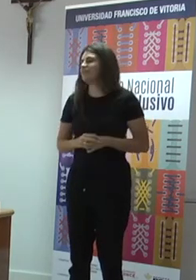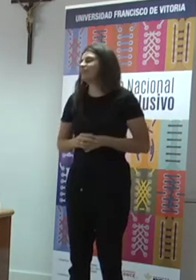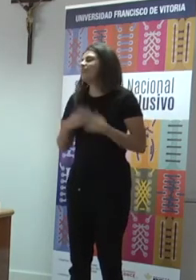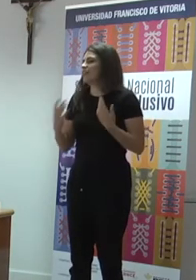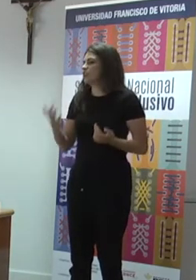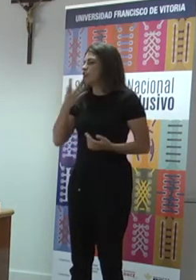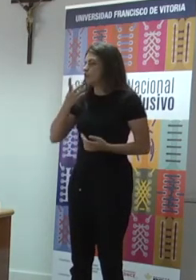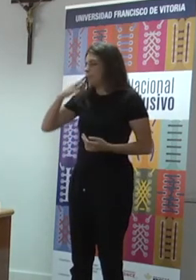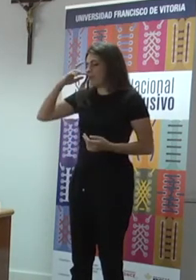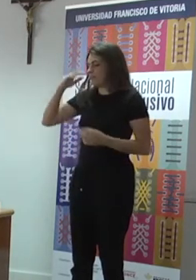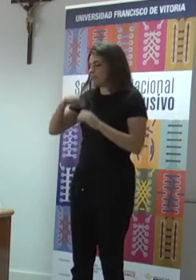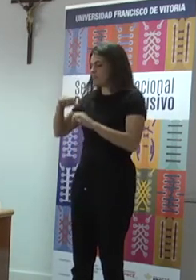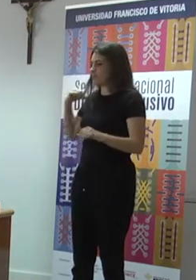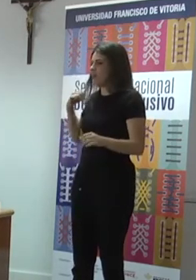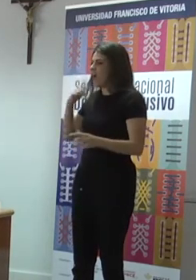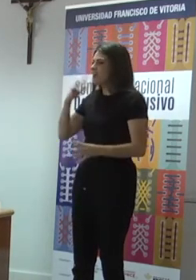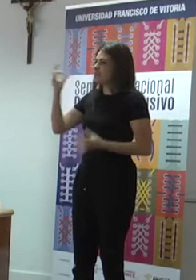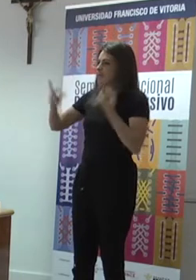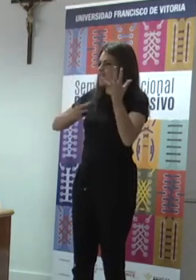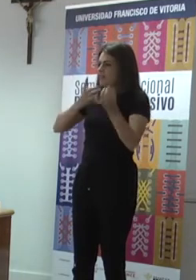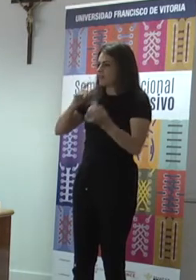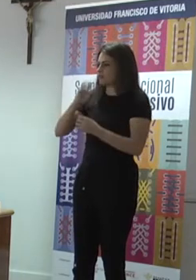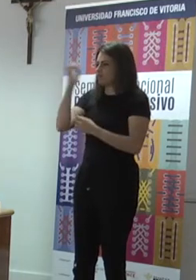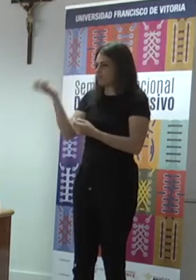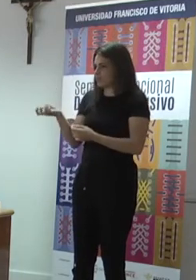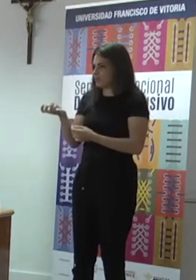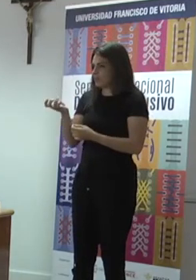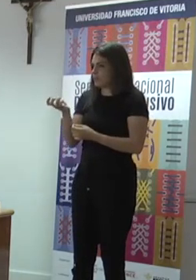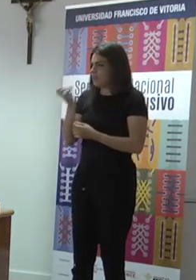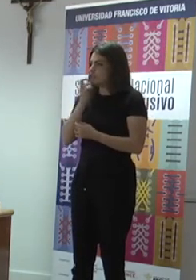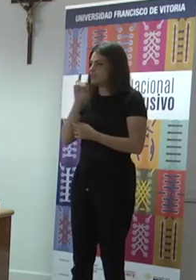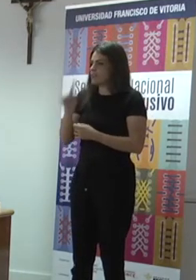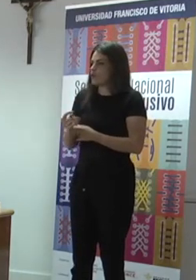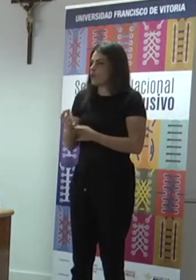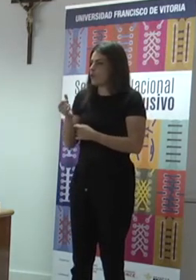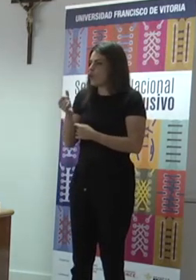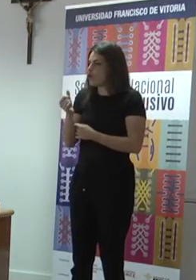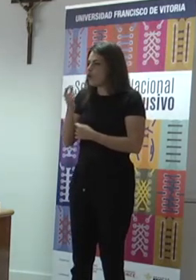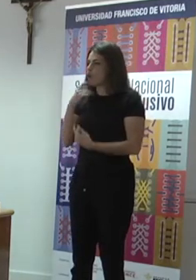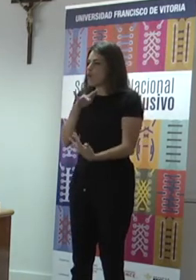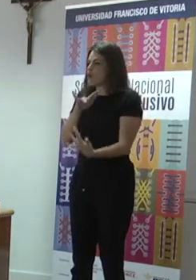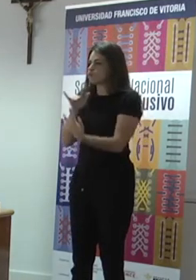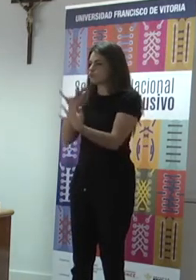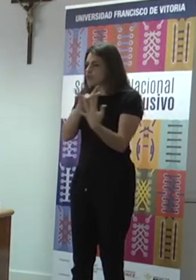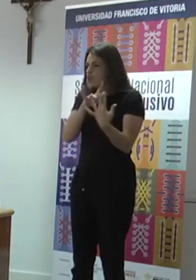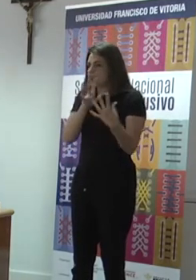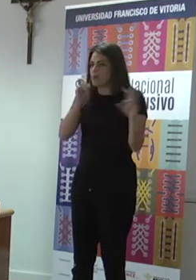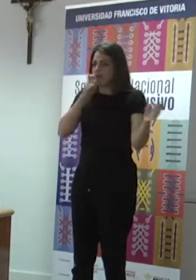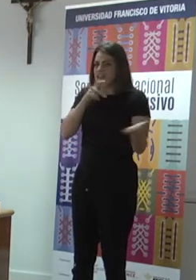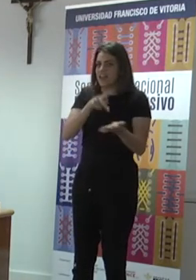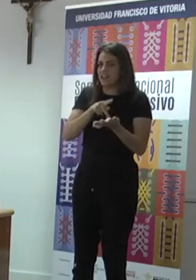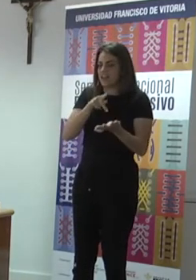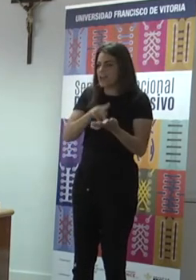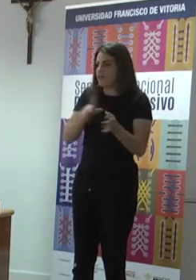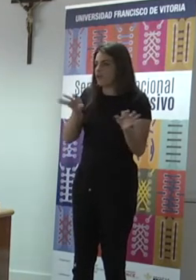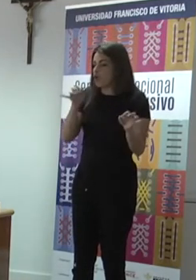ya experimentando actividades y digamos, un poquito de toma de contacto con lo que era el INEF y con lo que era en